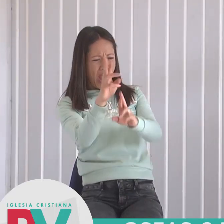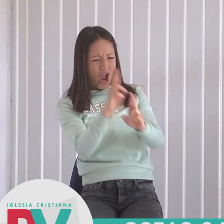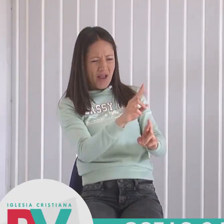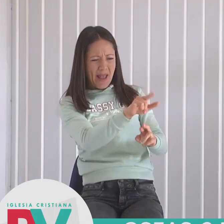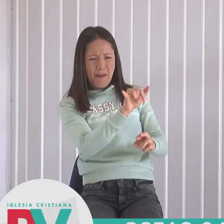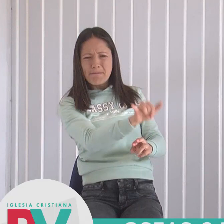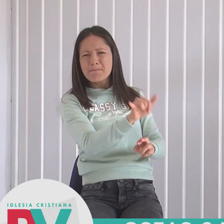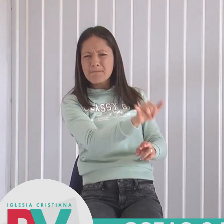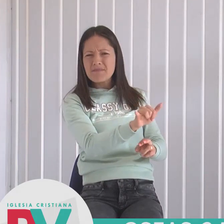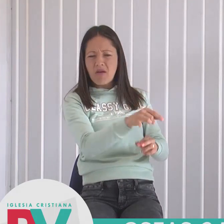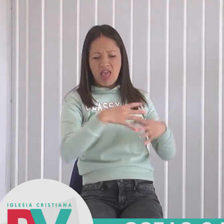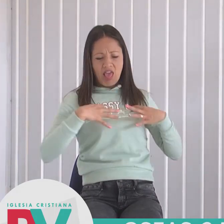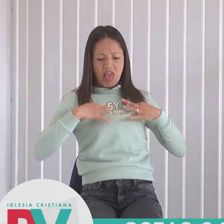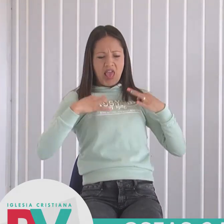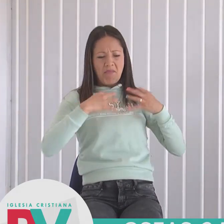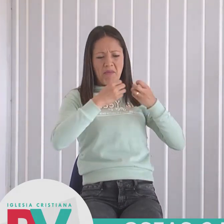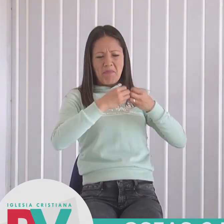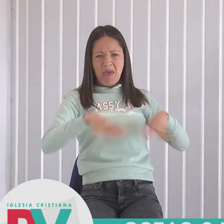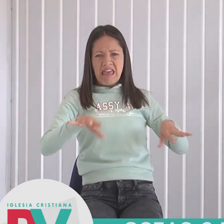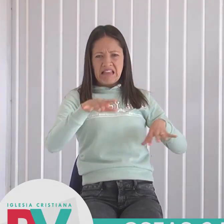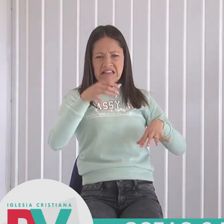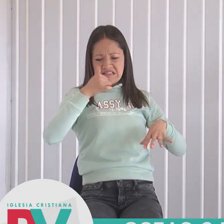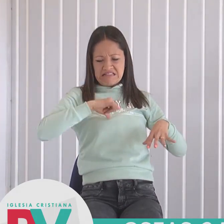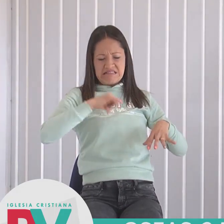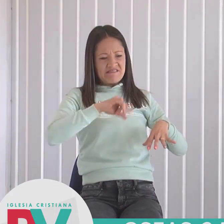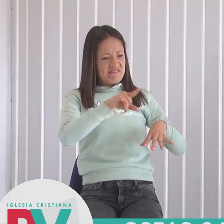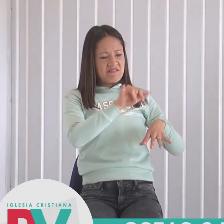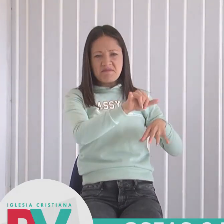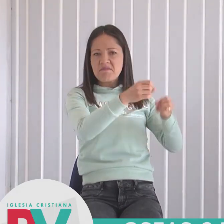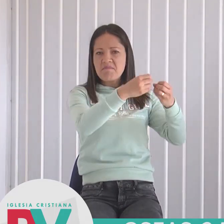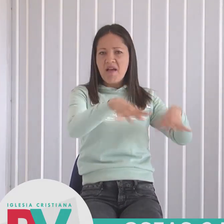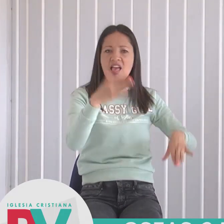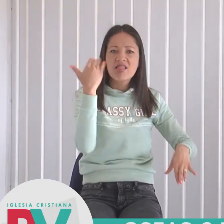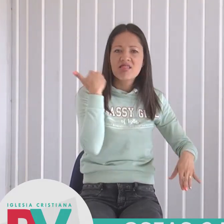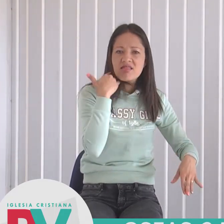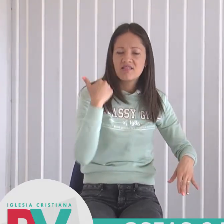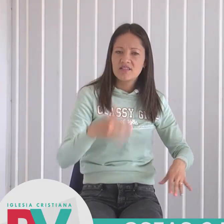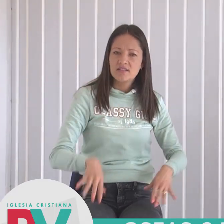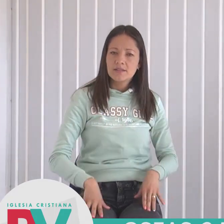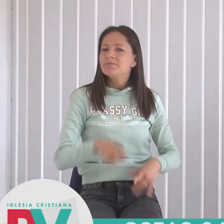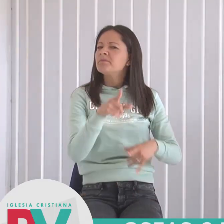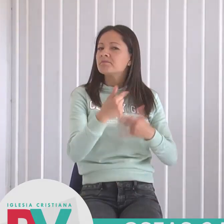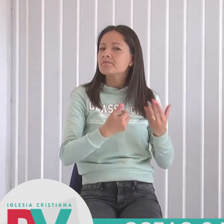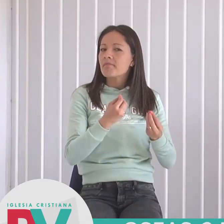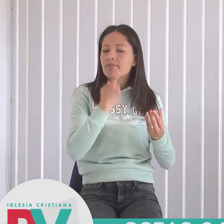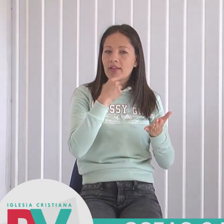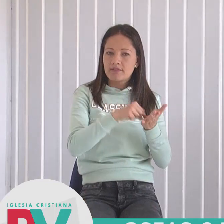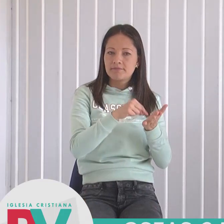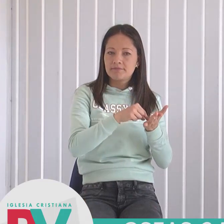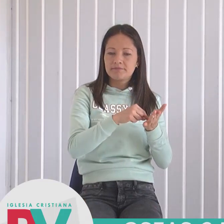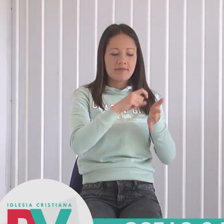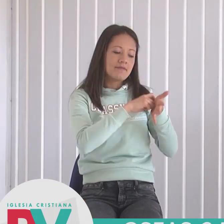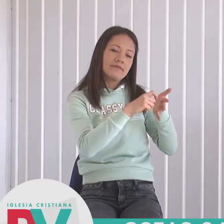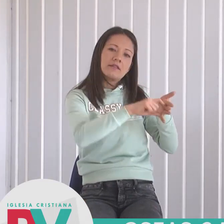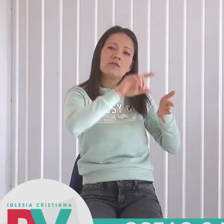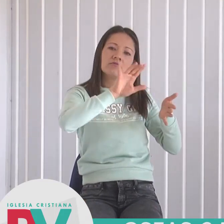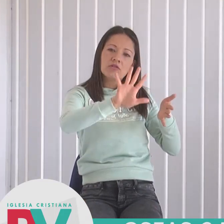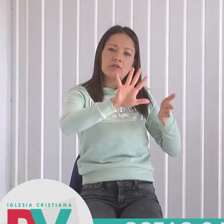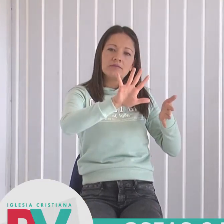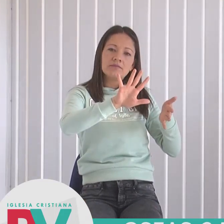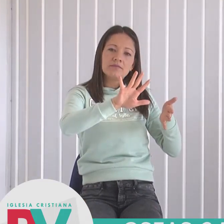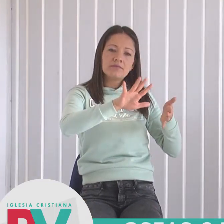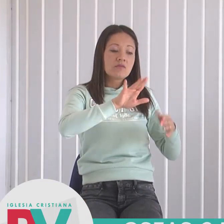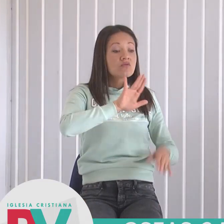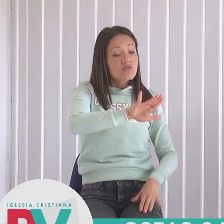¿quién es la que pierde la vestidura? Ella. Ella es la que pierde la vestidura. Así que dice ahora el versículo 5, porque